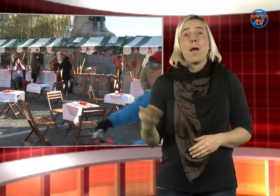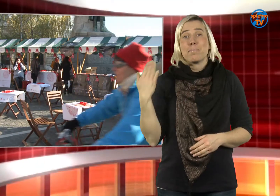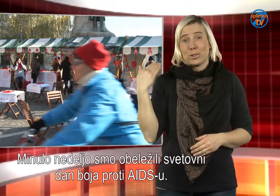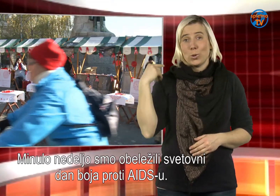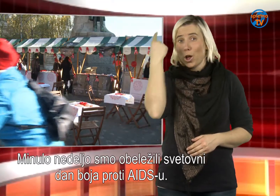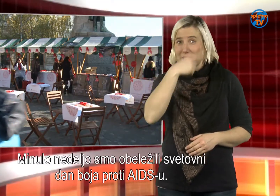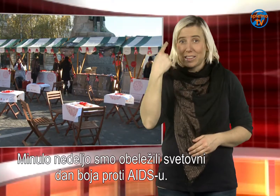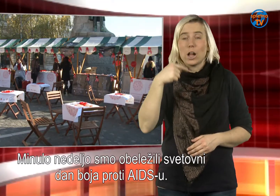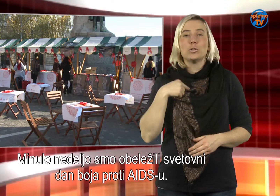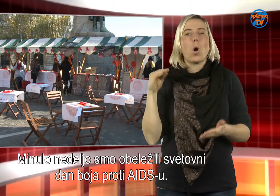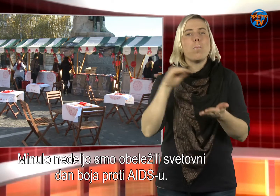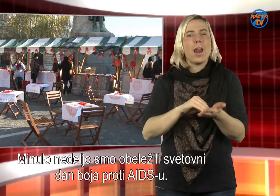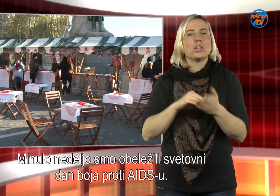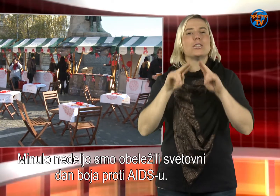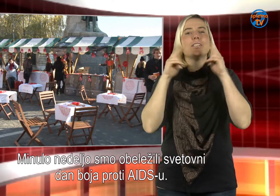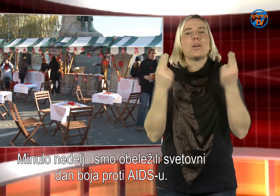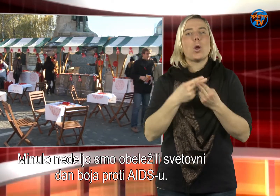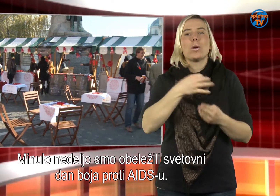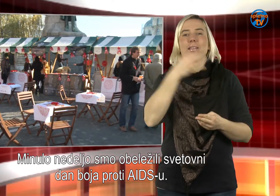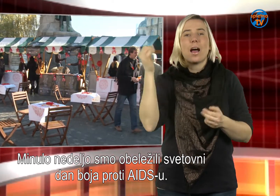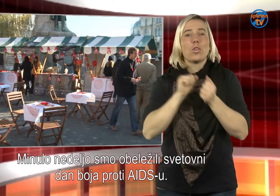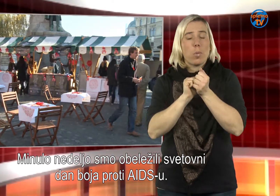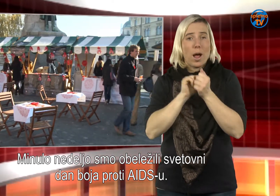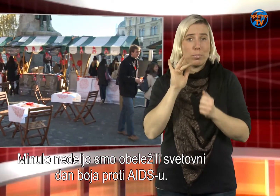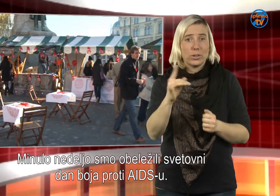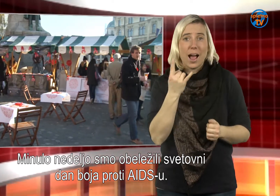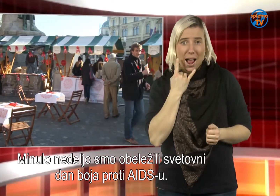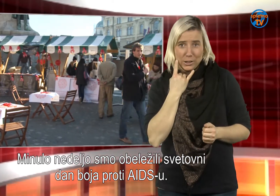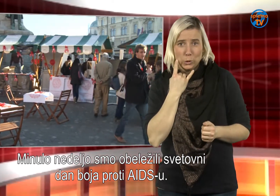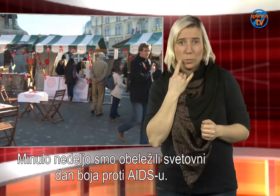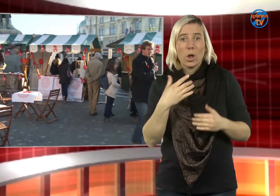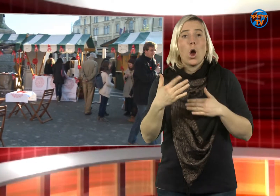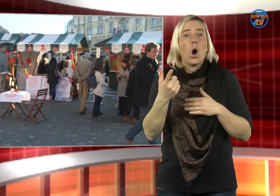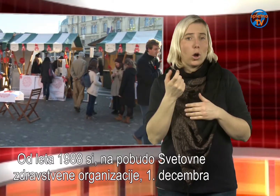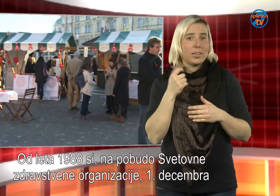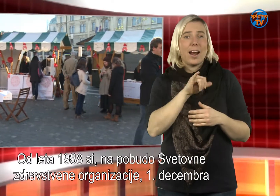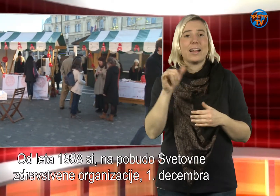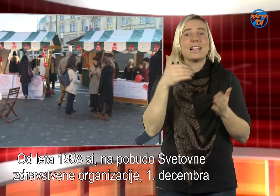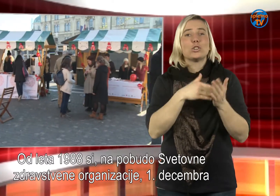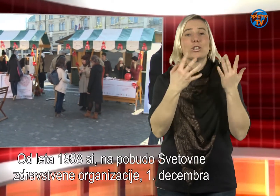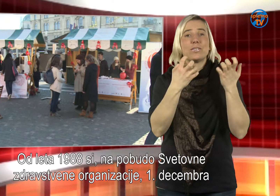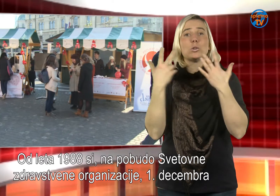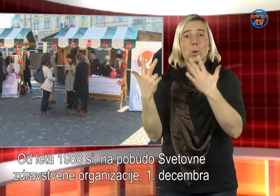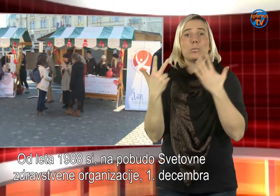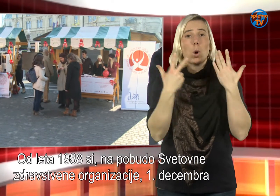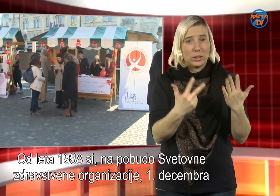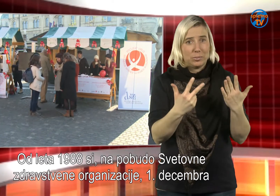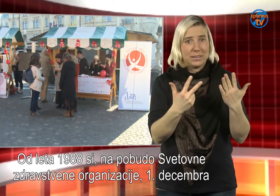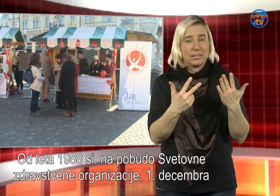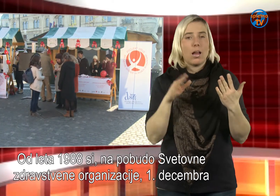Minulo nedeljo smo obeležili Svetovni dan boja proti aidsu. Od leta 1988 si na